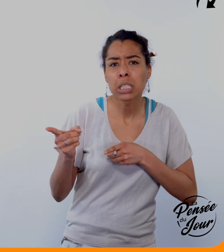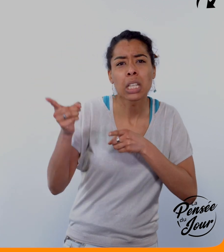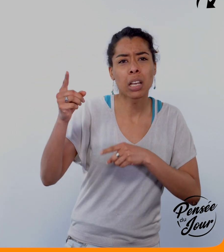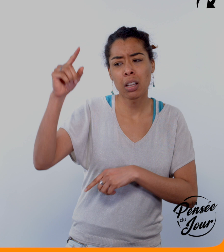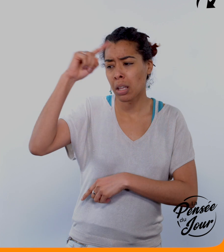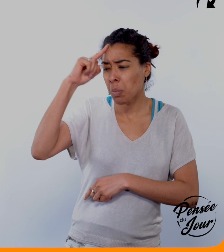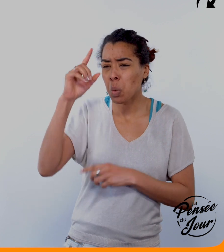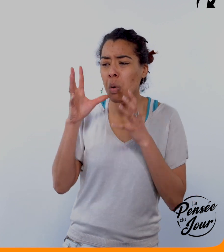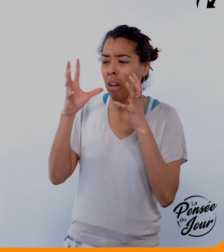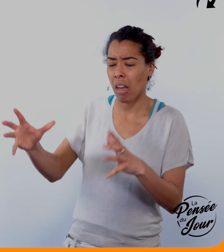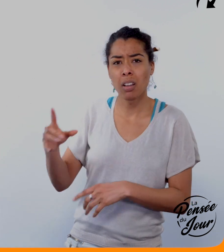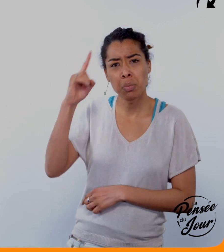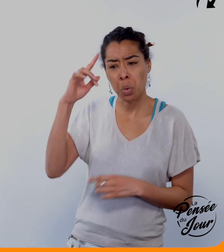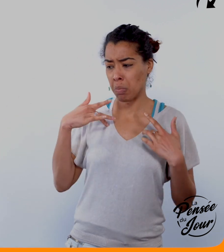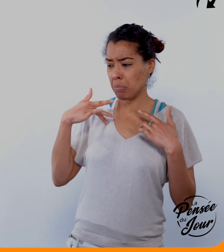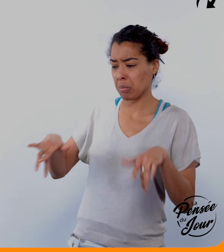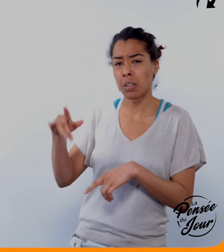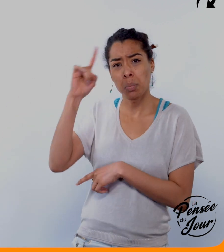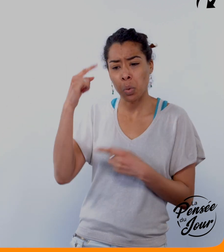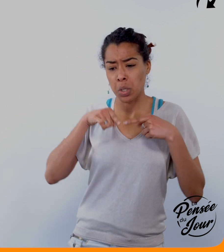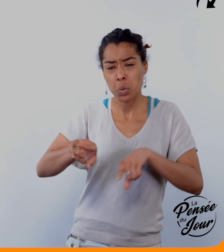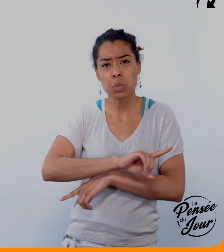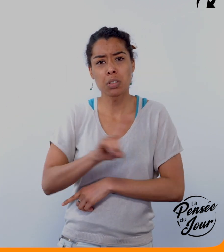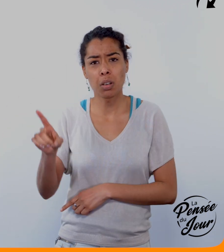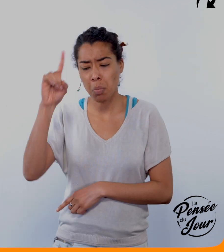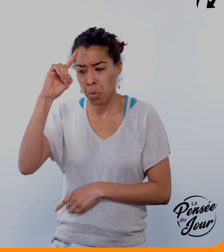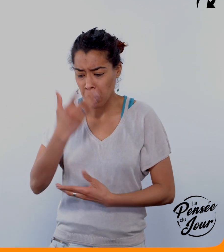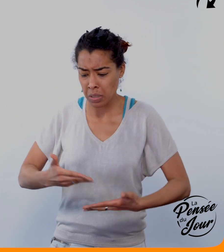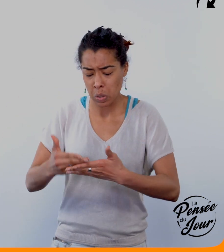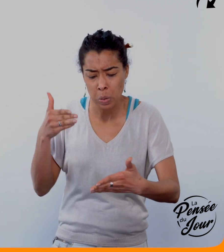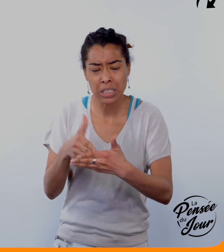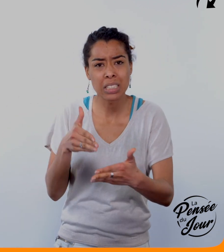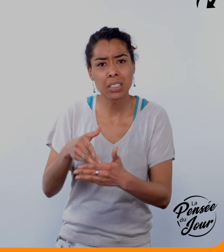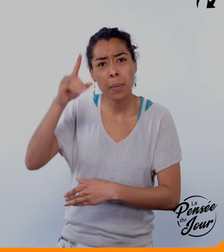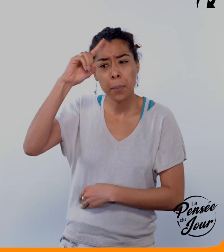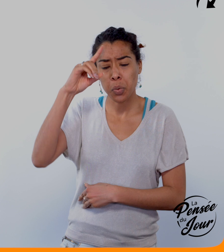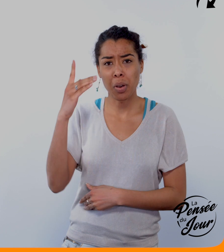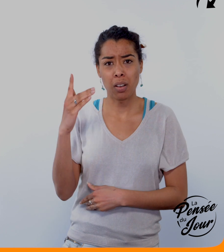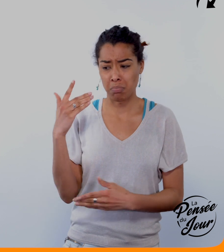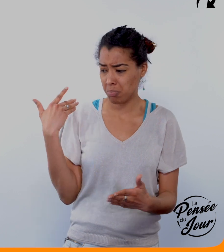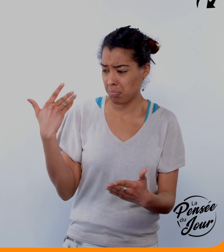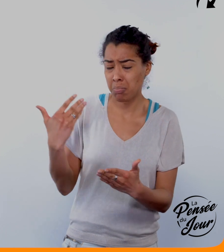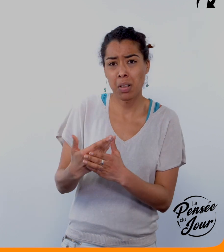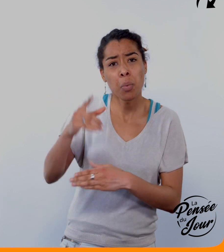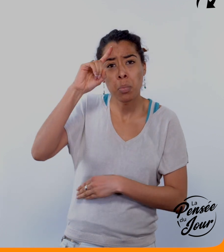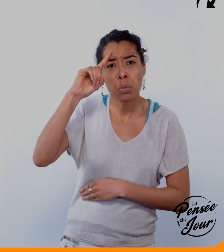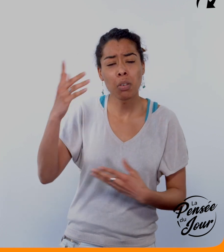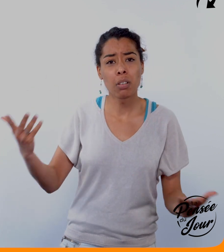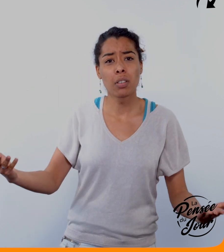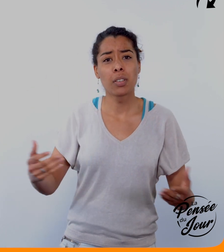haine, l'indifférence, l'injustice? Pourquoi telle épreuve? Pourquoi cela est-il arrivé? Nous nous sommes